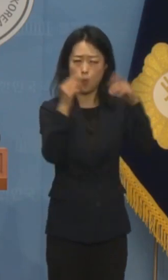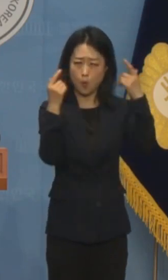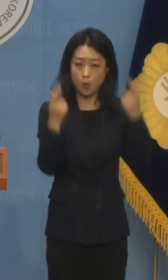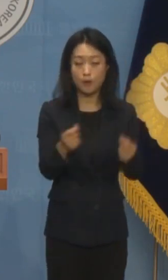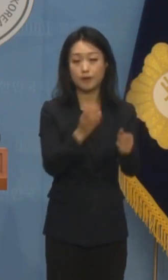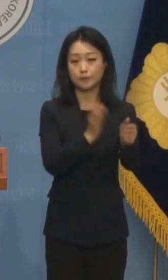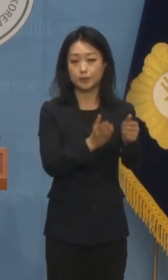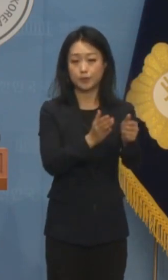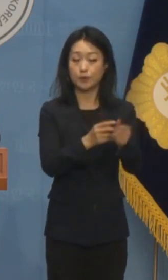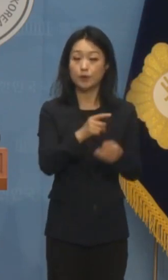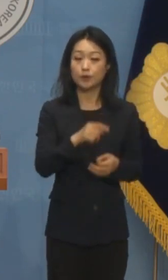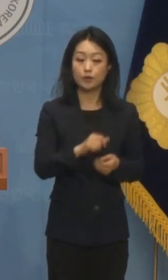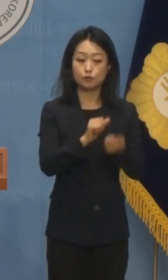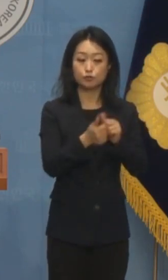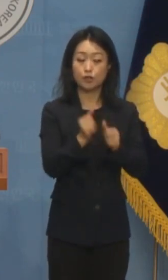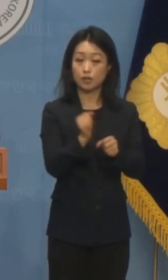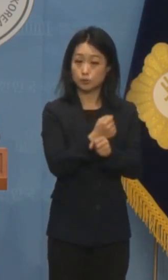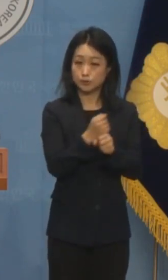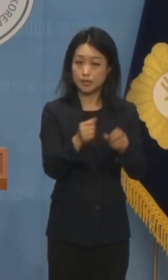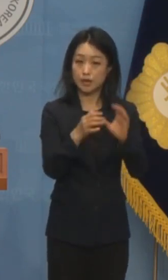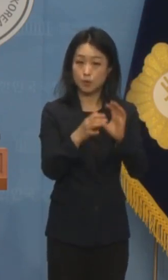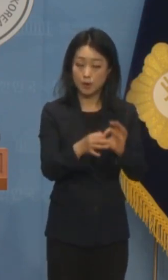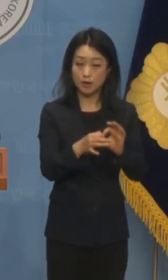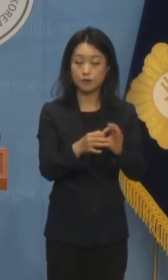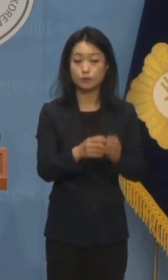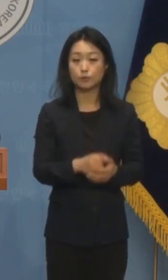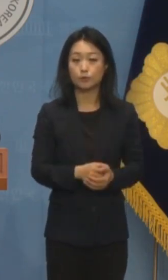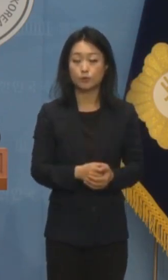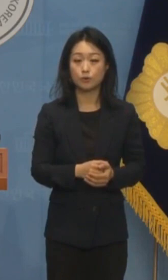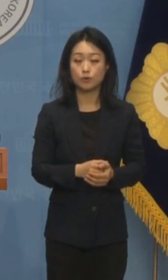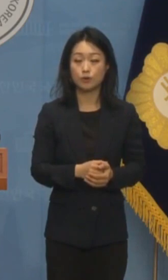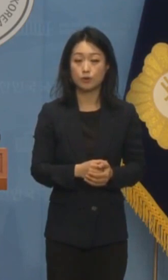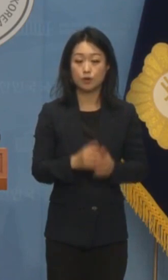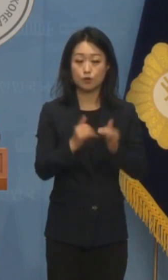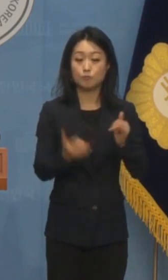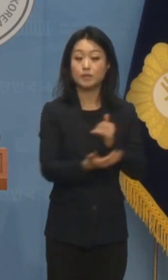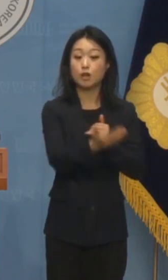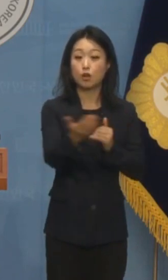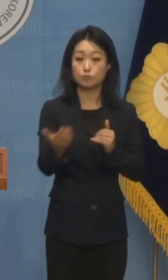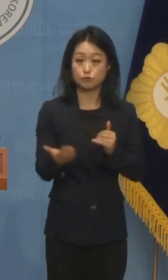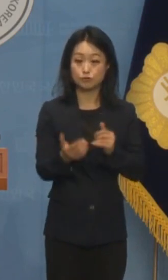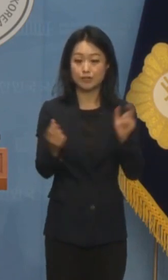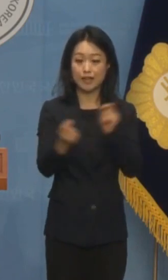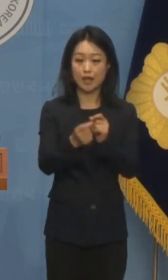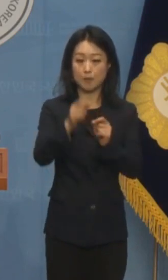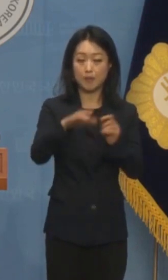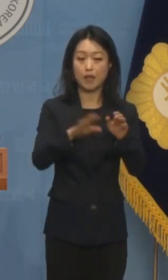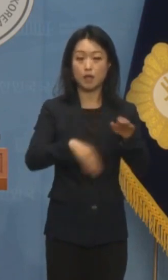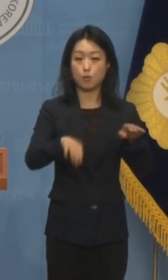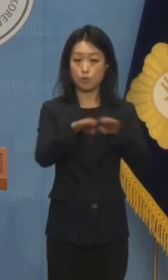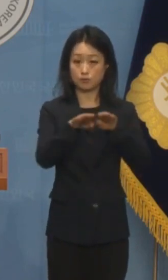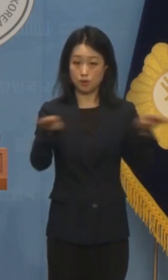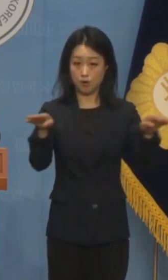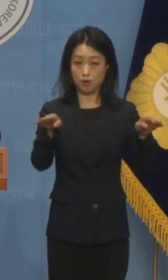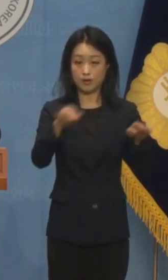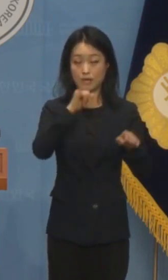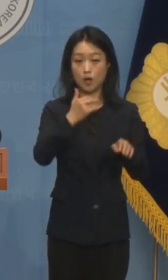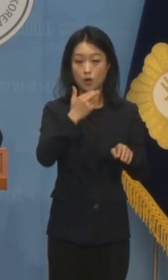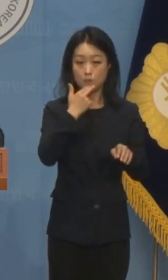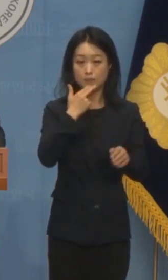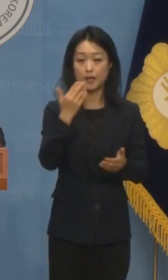조사는 검찰이 많인 앞에 공정한지 입증하는 잣대가 될 것입니다